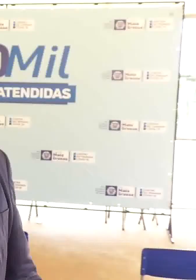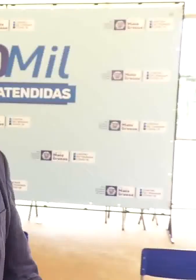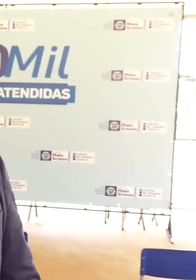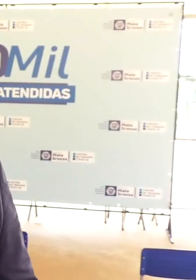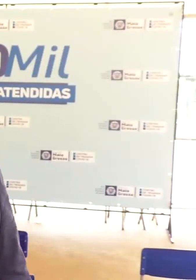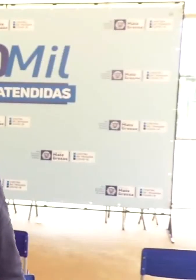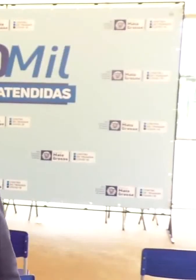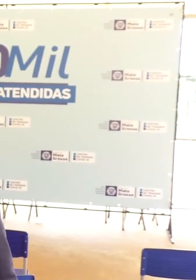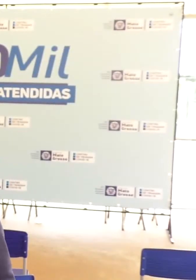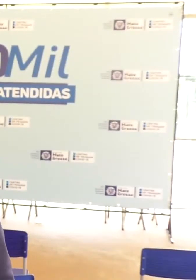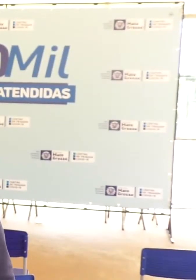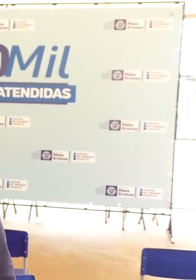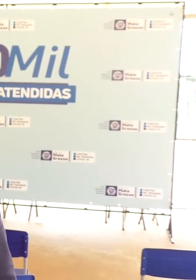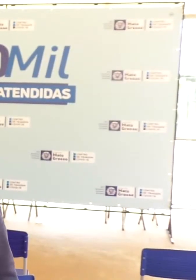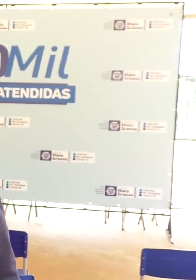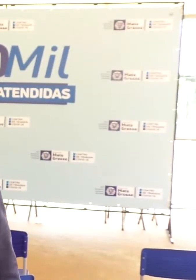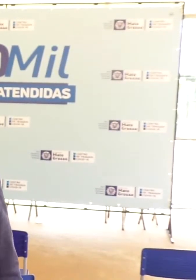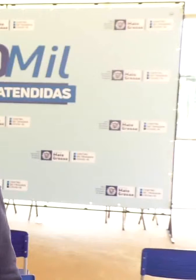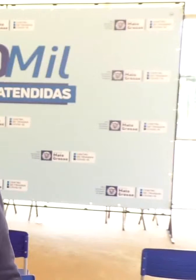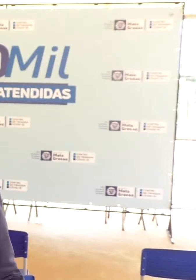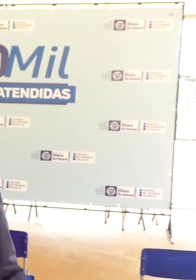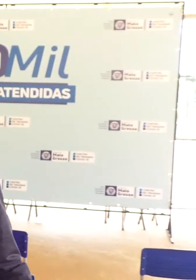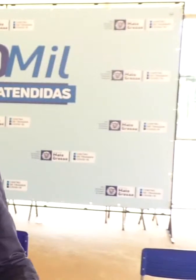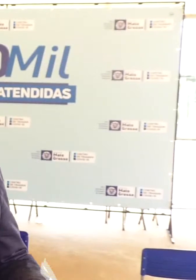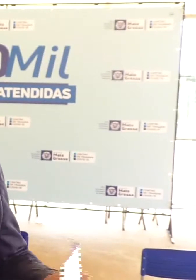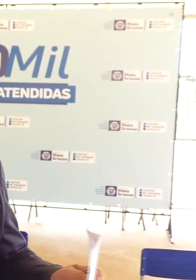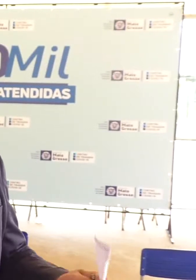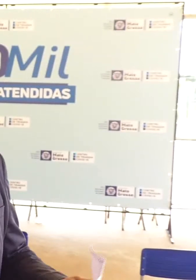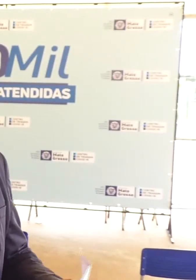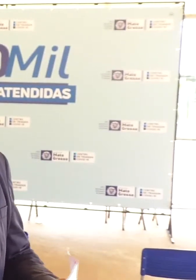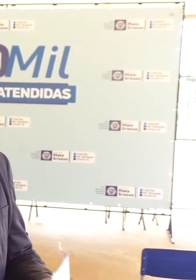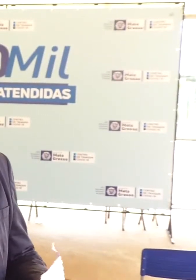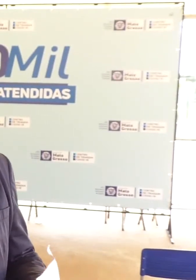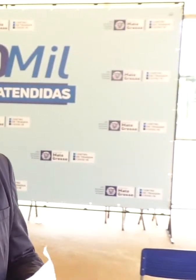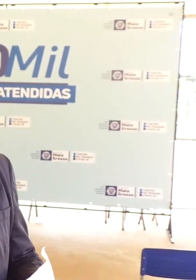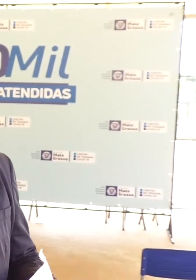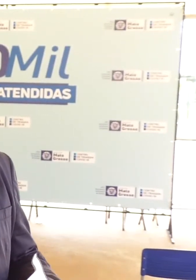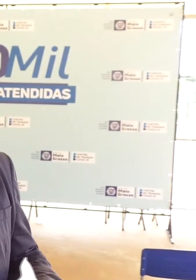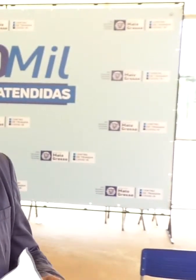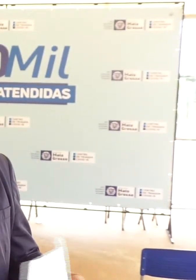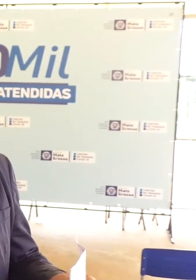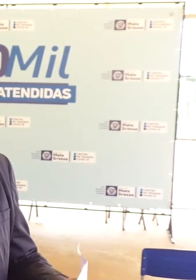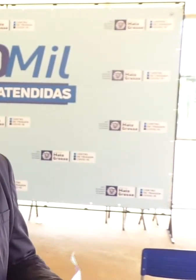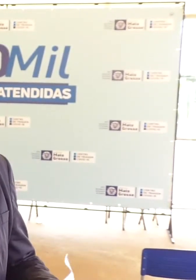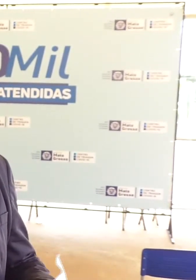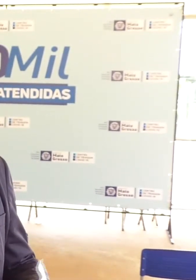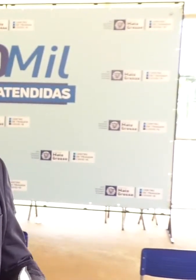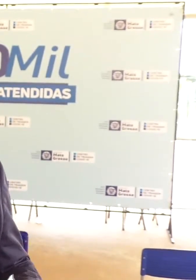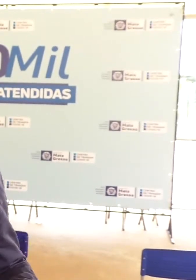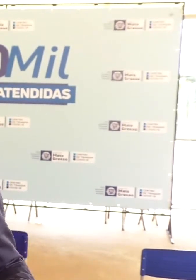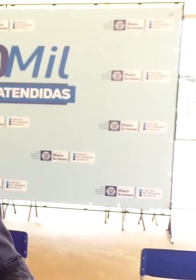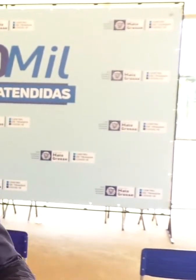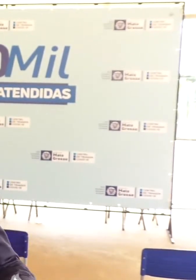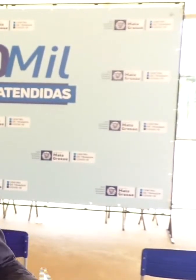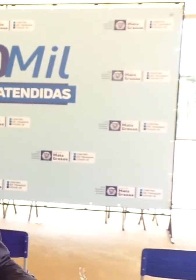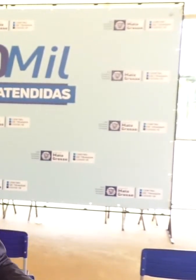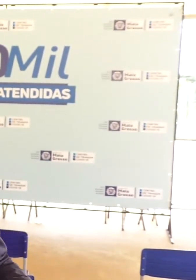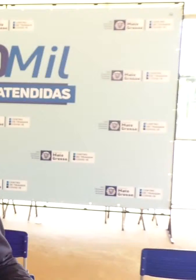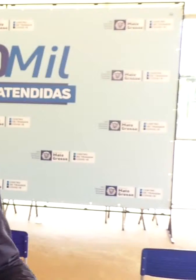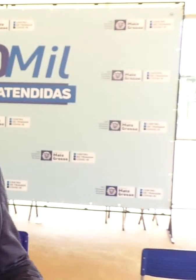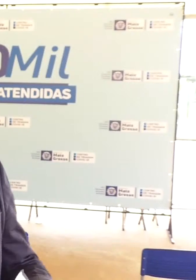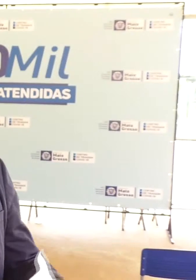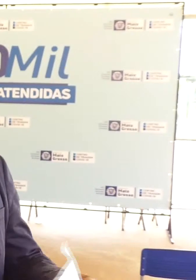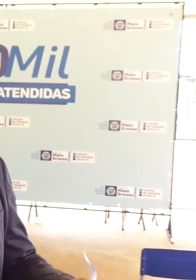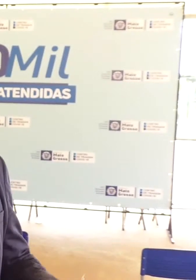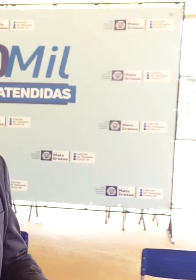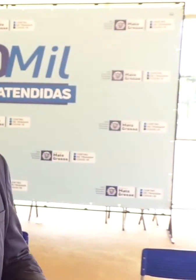mato-grossenses. Uma decisão do STJ que tira poderes do governo na compra de medicamentos para o interior,